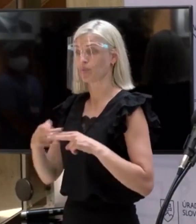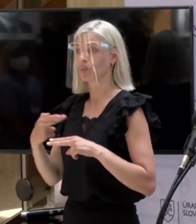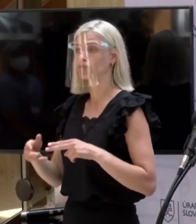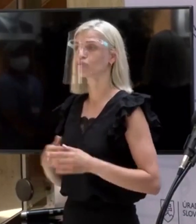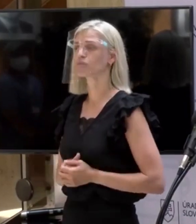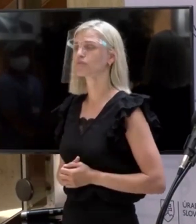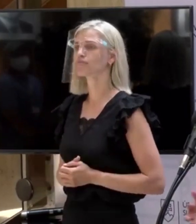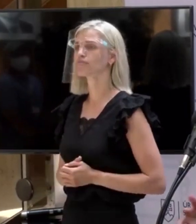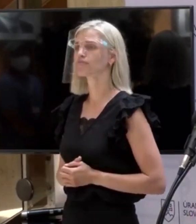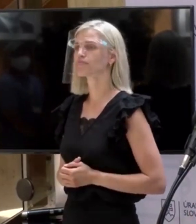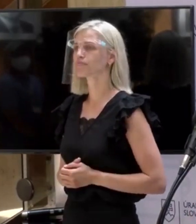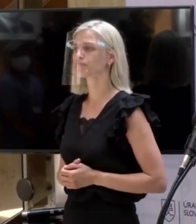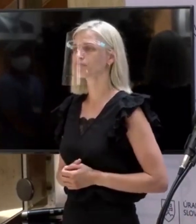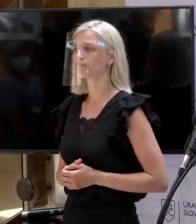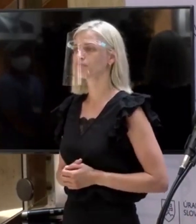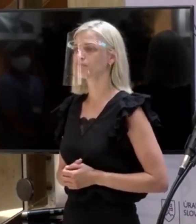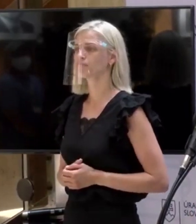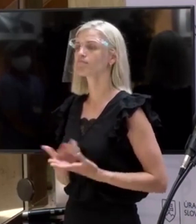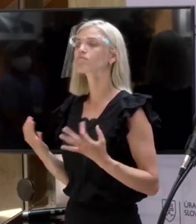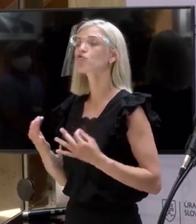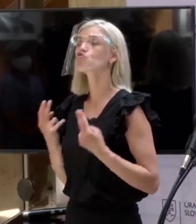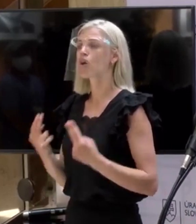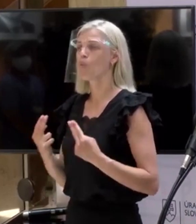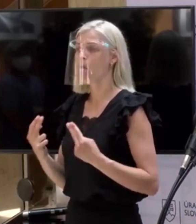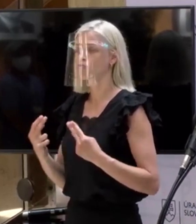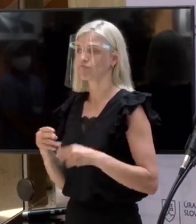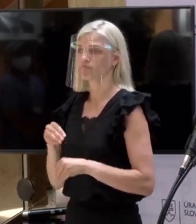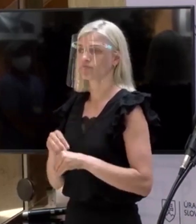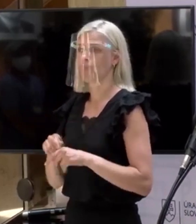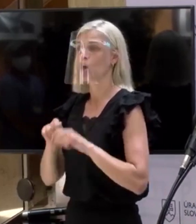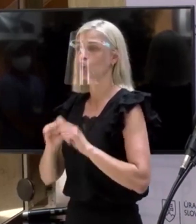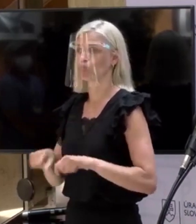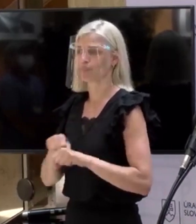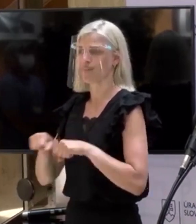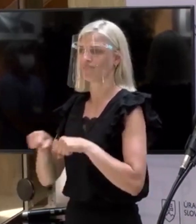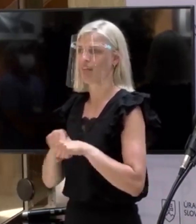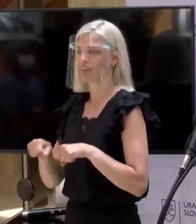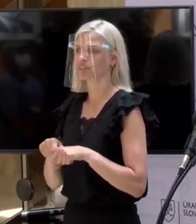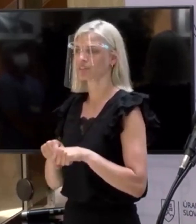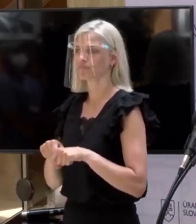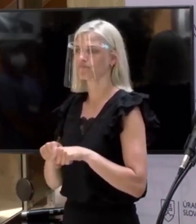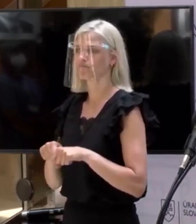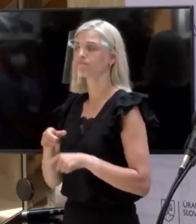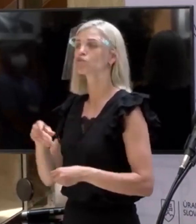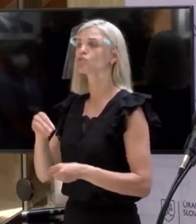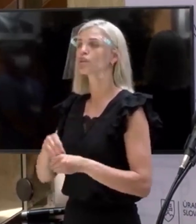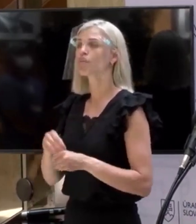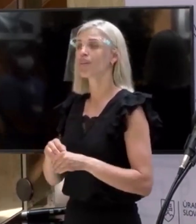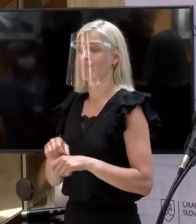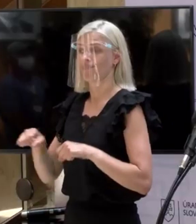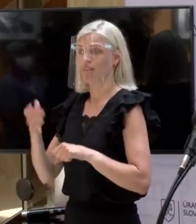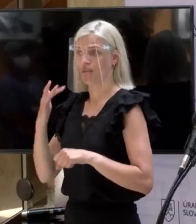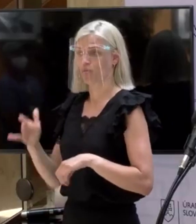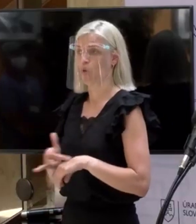Myslím si, že to, čo je dôležité, je, že je to rozhodnutie vlády. To znamená, že vláda sa